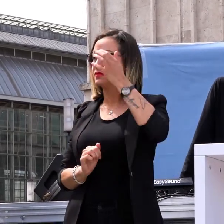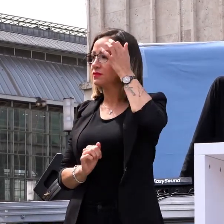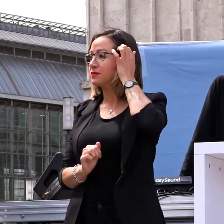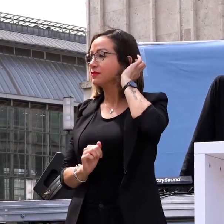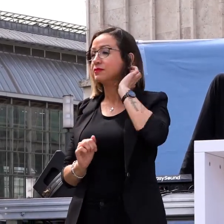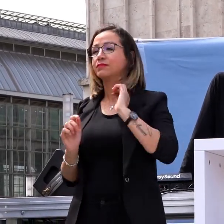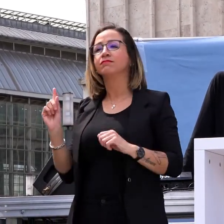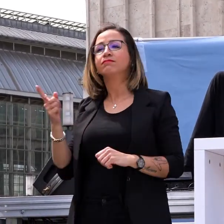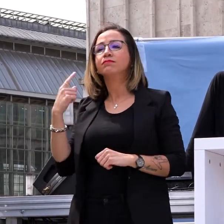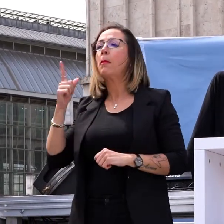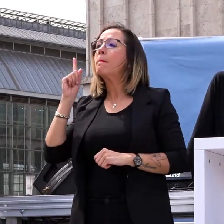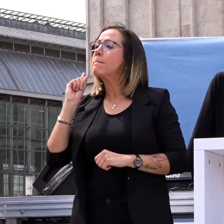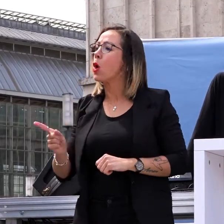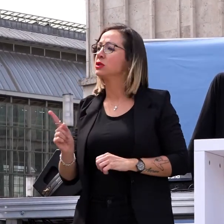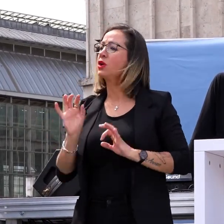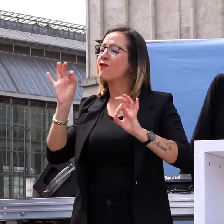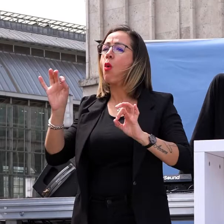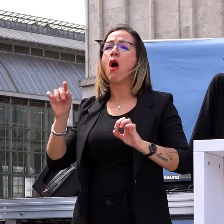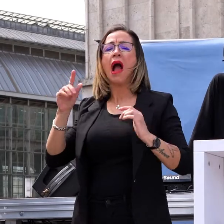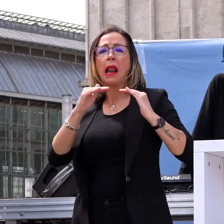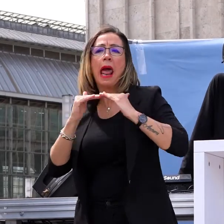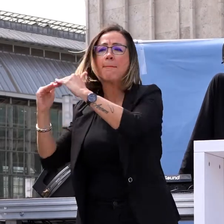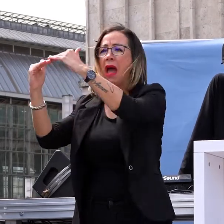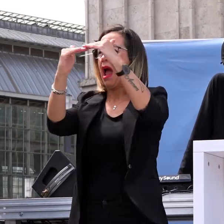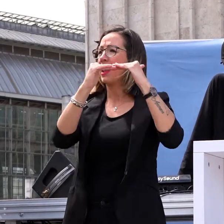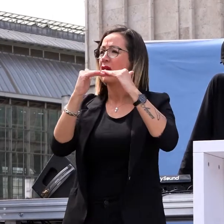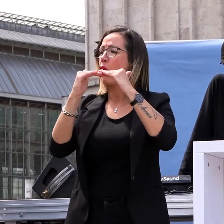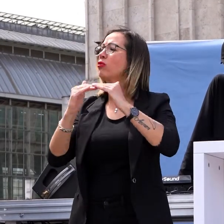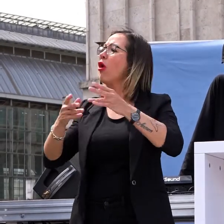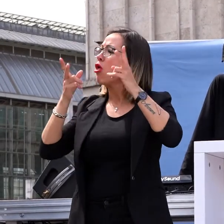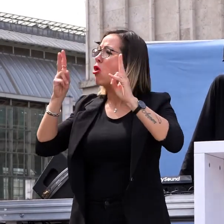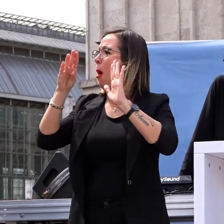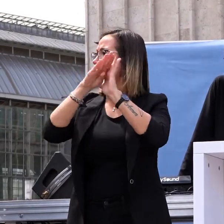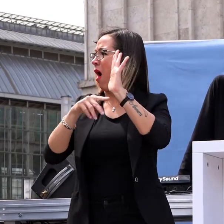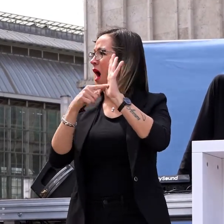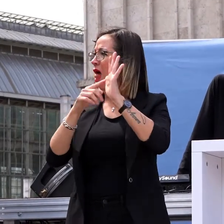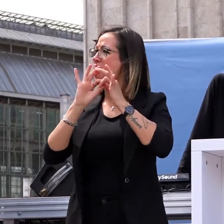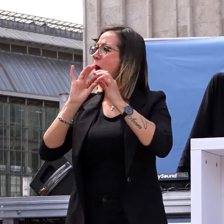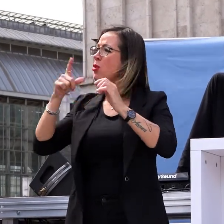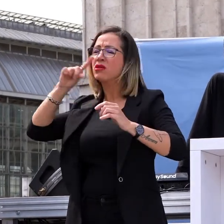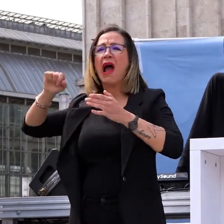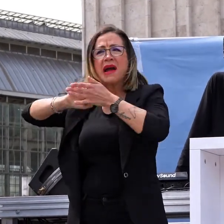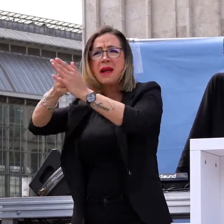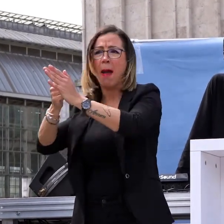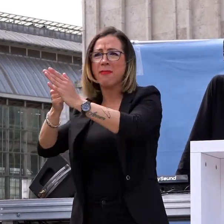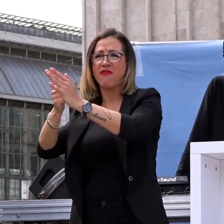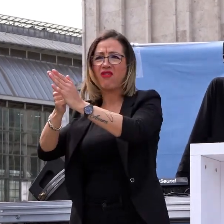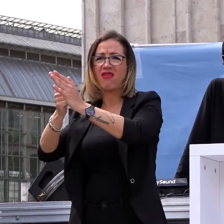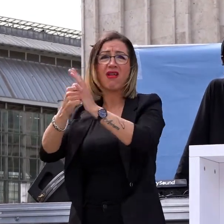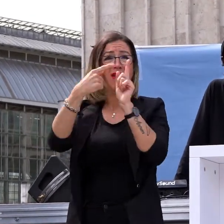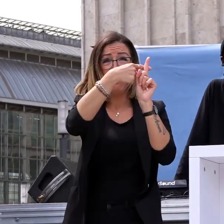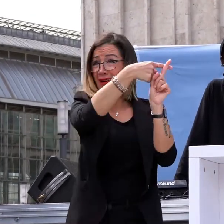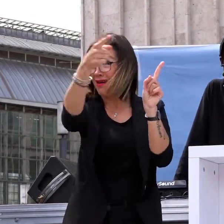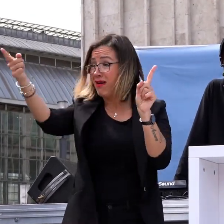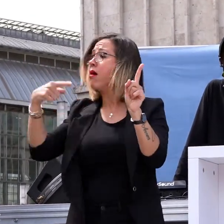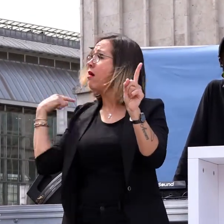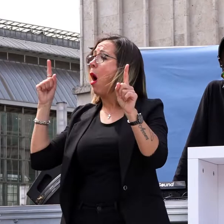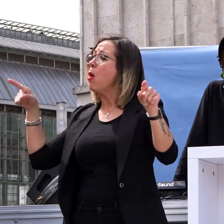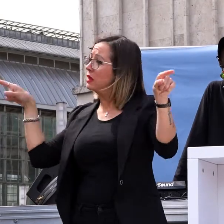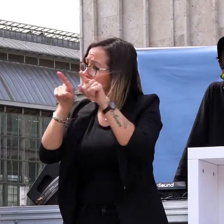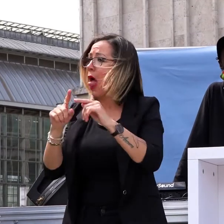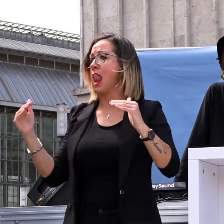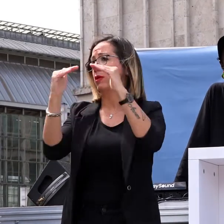Wir müssen für Normalität und Gleichberechtigung kämpfen. Für die Dinge, die uns genauso zustehen wie in allen anderen auch.